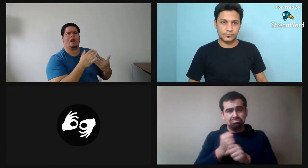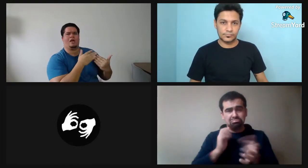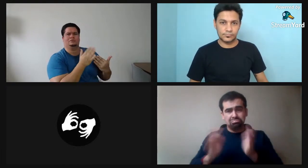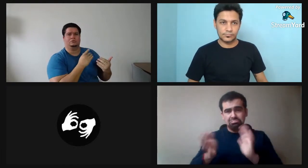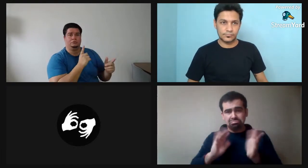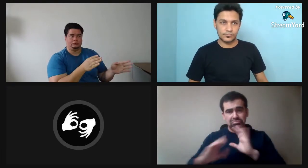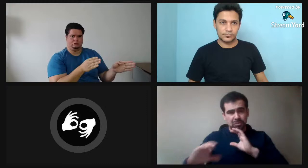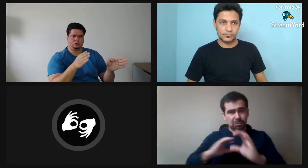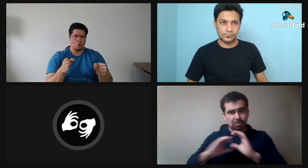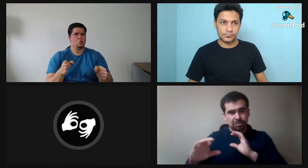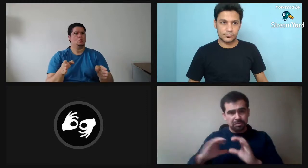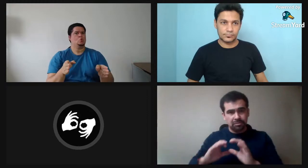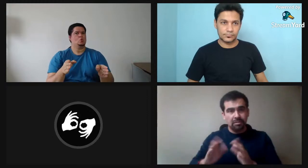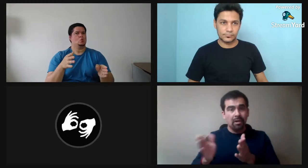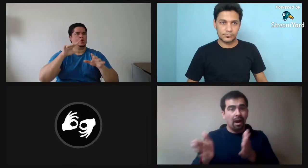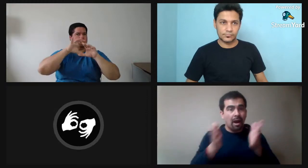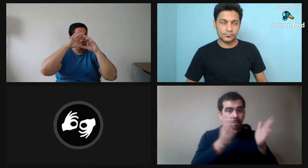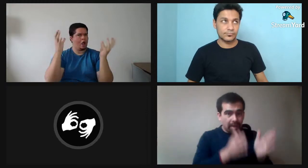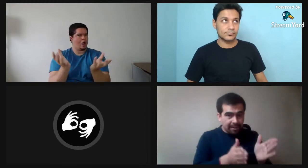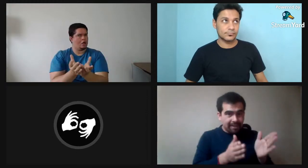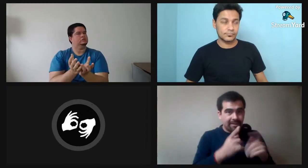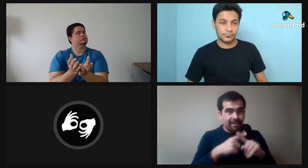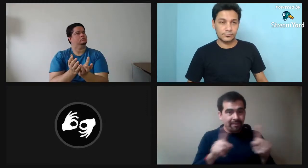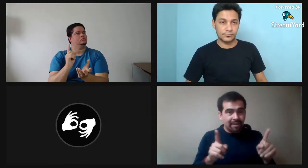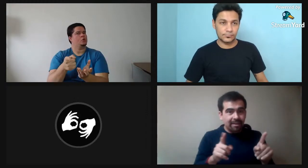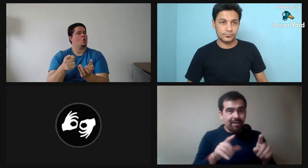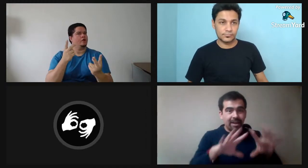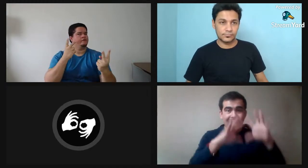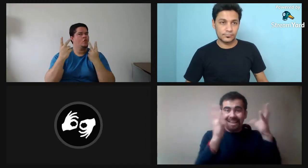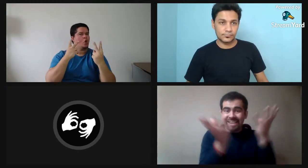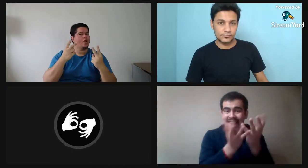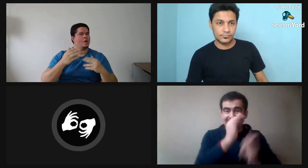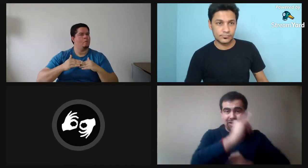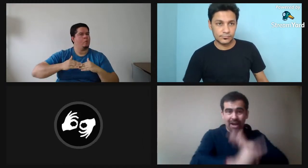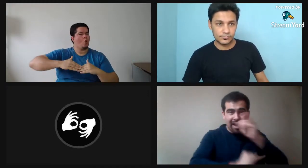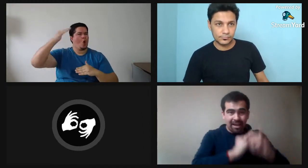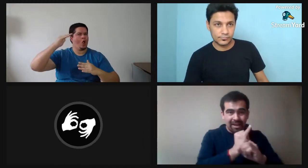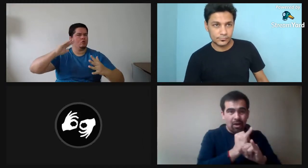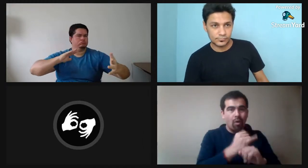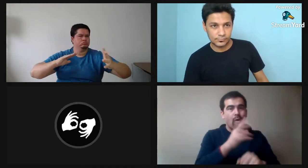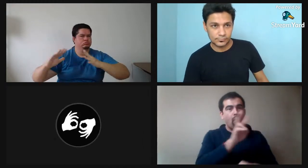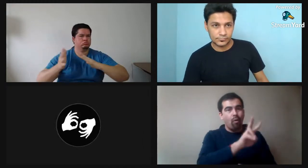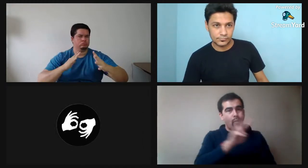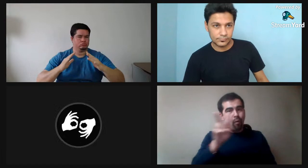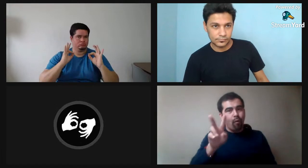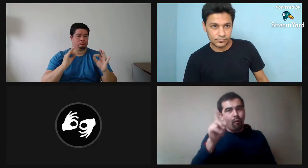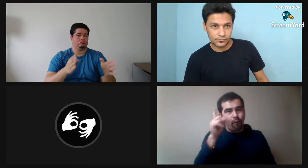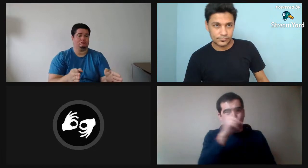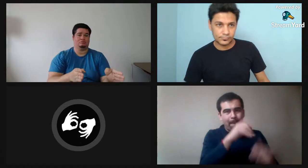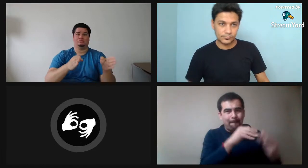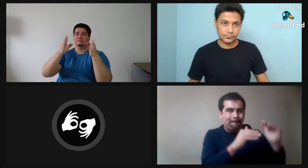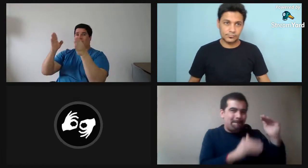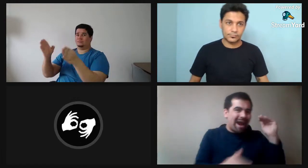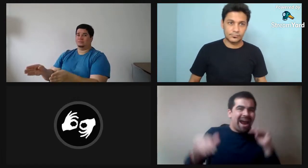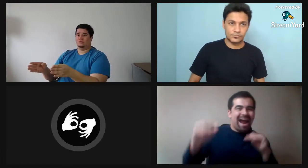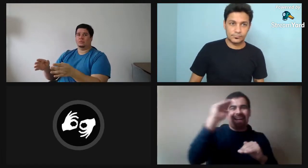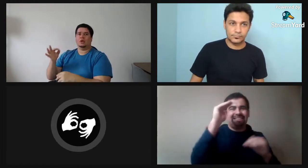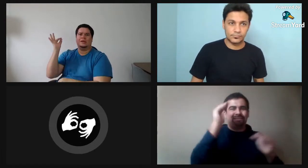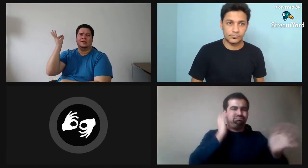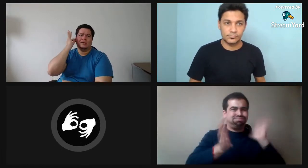Sí, para los sordos es fácil hacerlo comunicarse. Pero aparte, es diferente que a nivel internacional el vernáculo